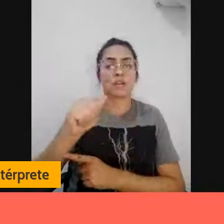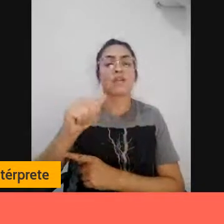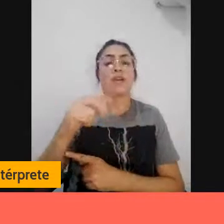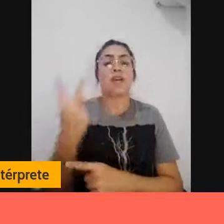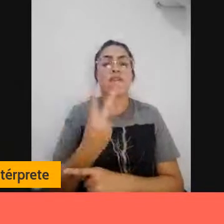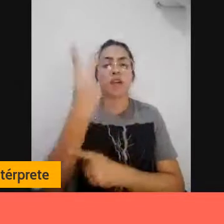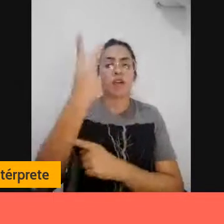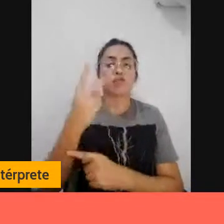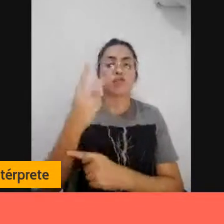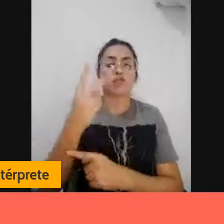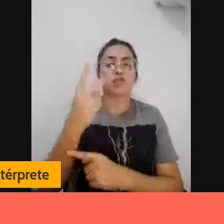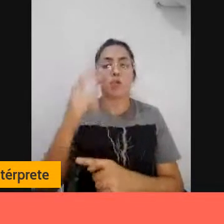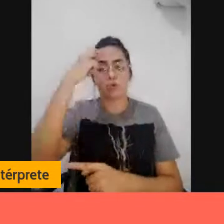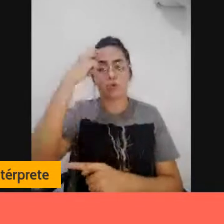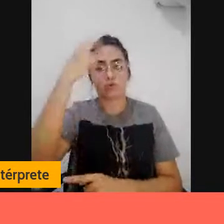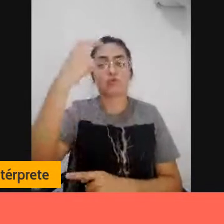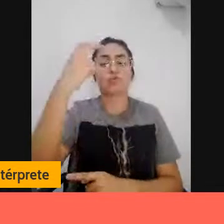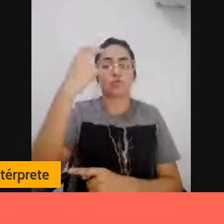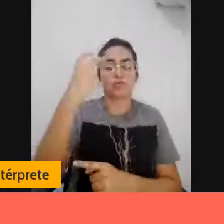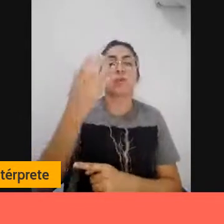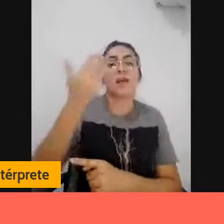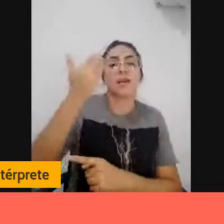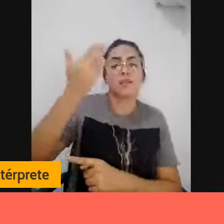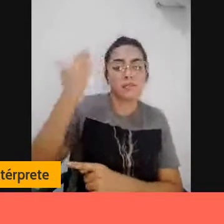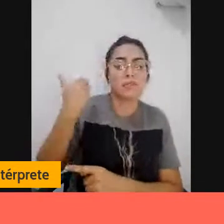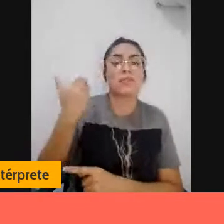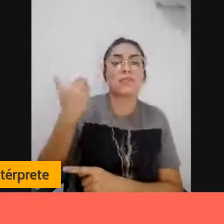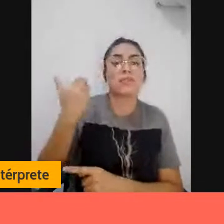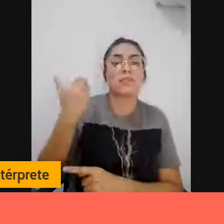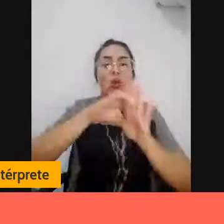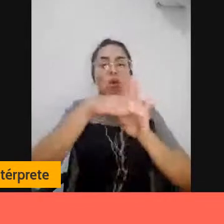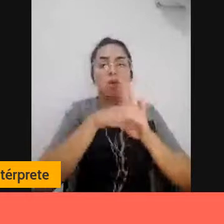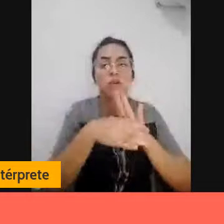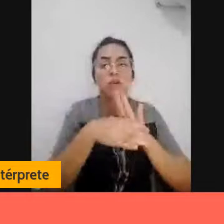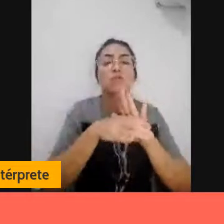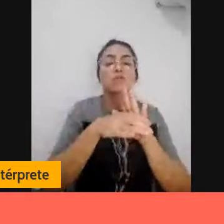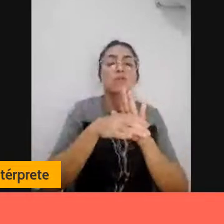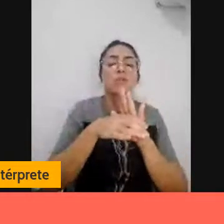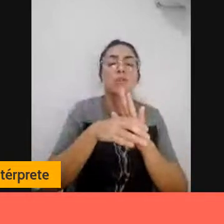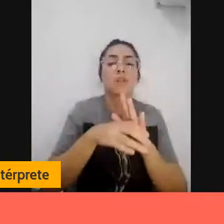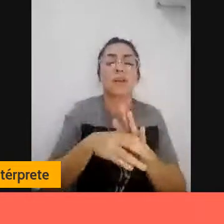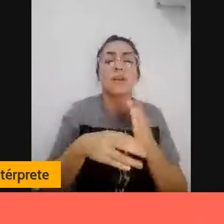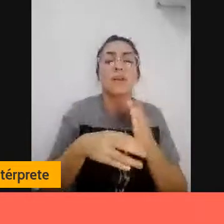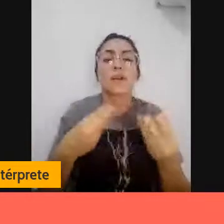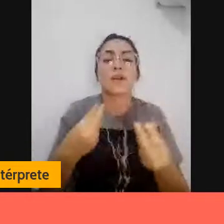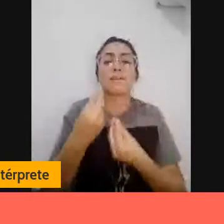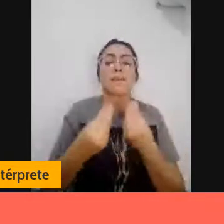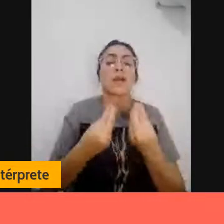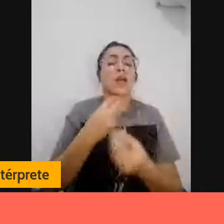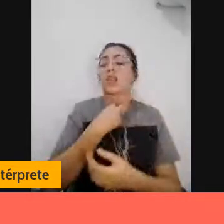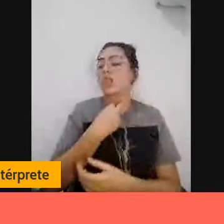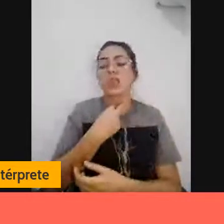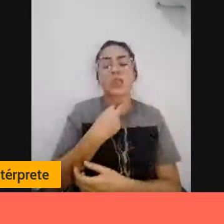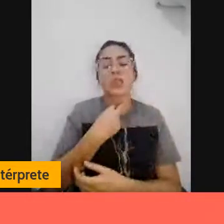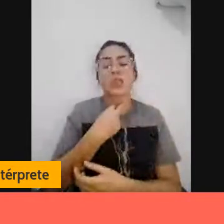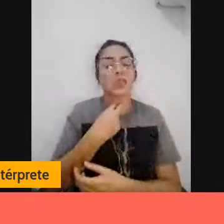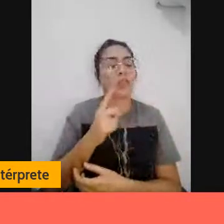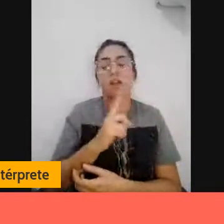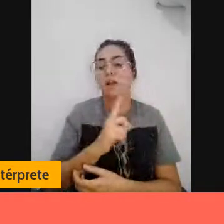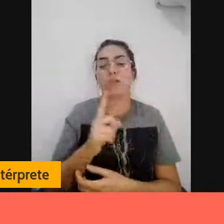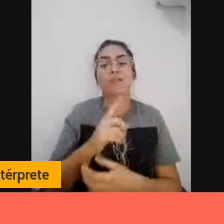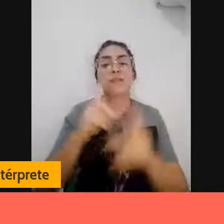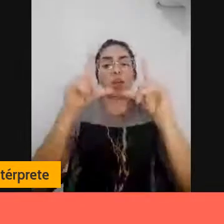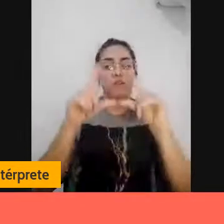indígenas andinos. O conceito de bem viver não deveria ser reduzido